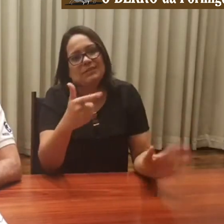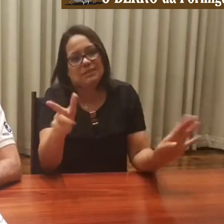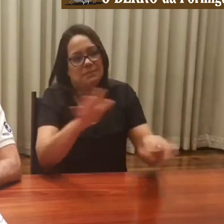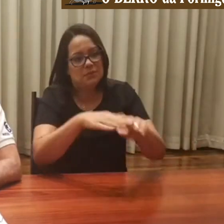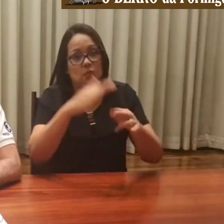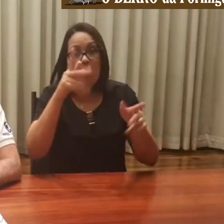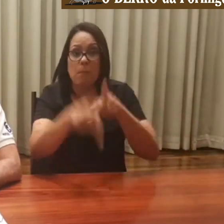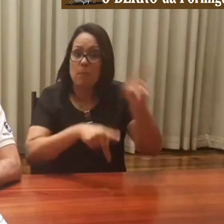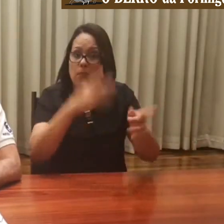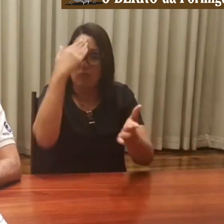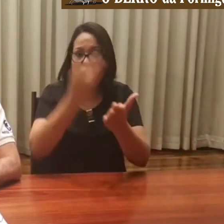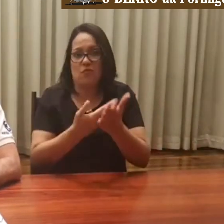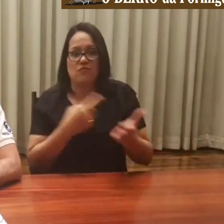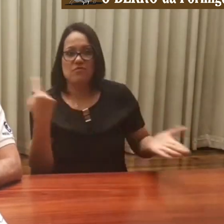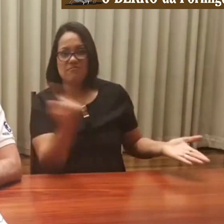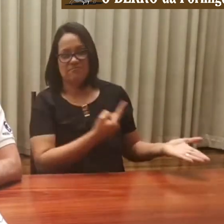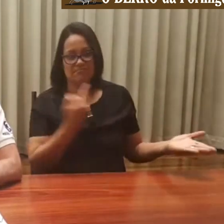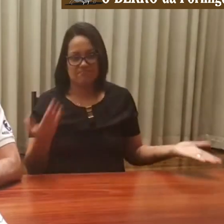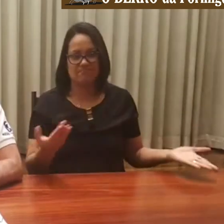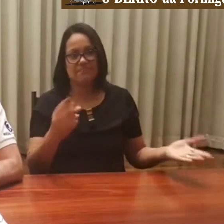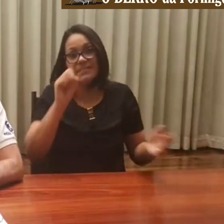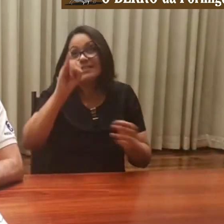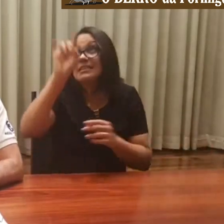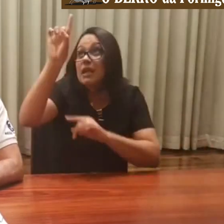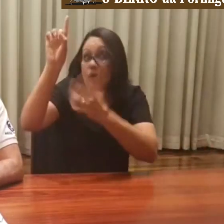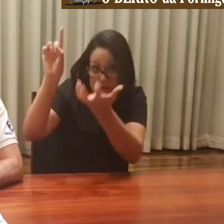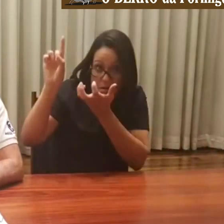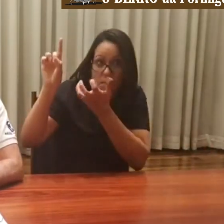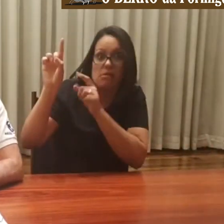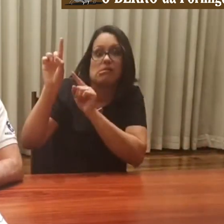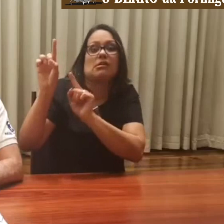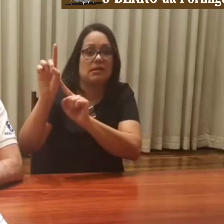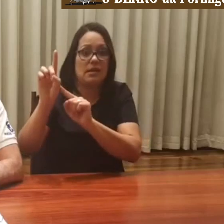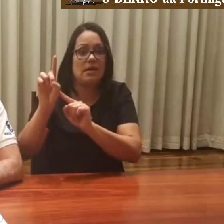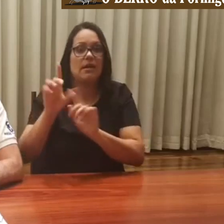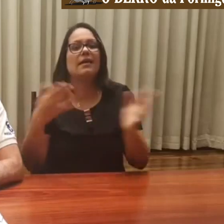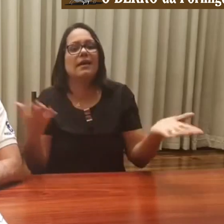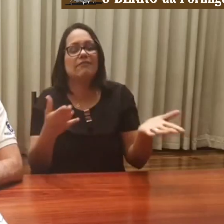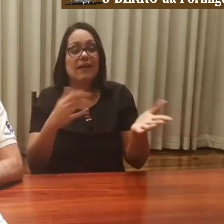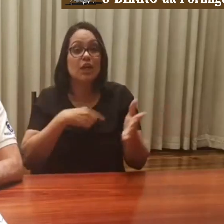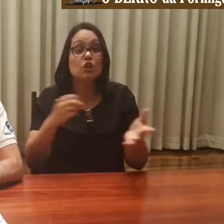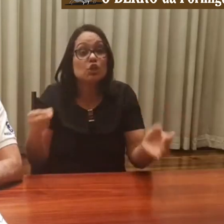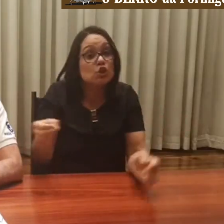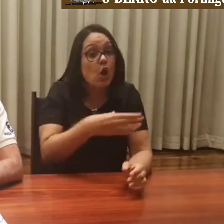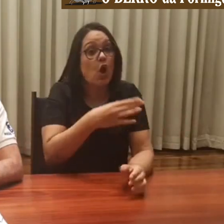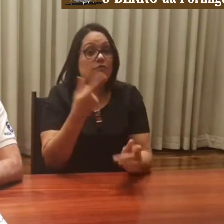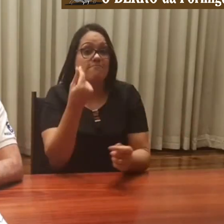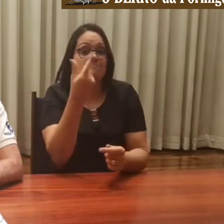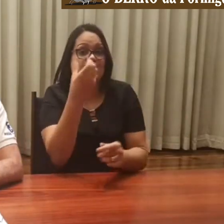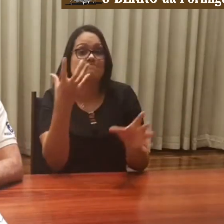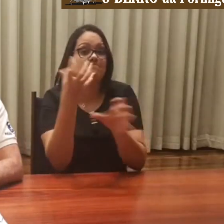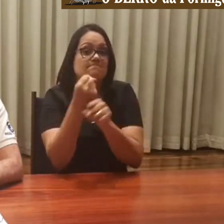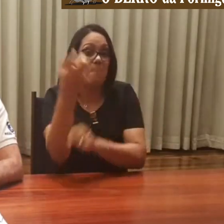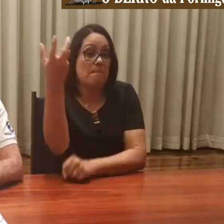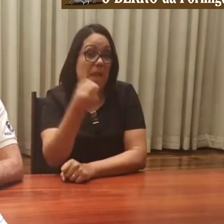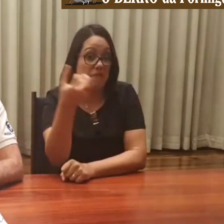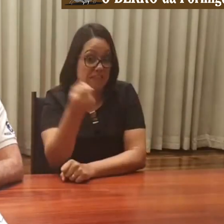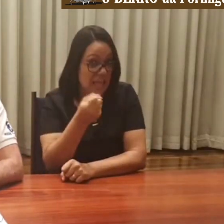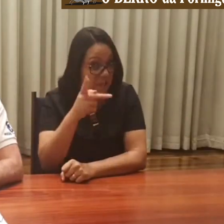povo deposita em nós. Se Deus quiser, com a aprovação da nova Previdência, investimentos virão para cá,